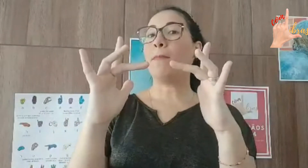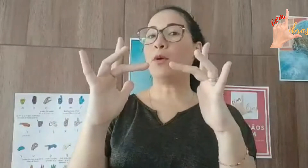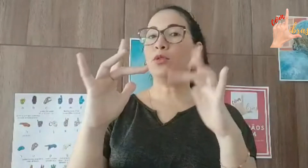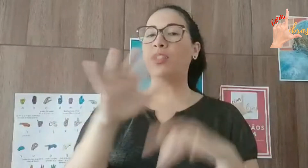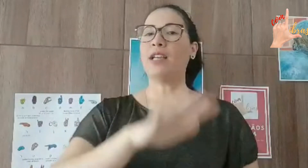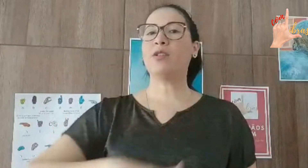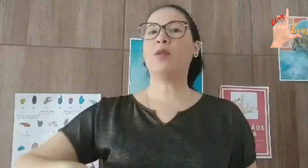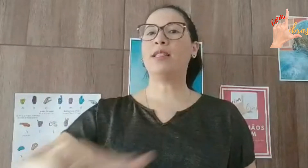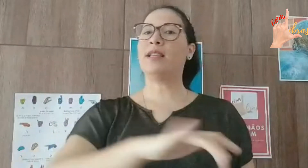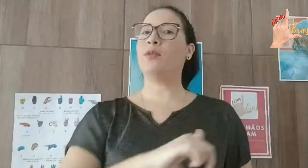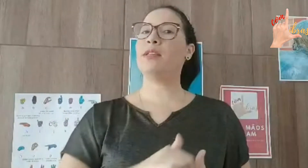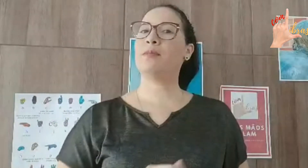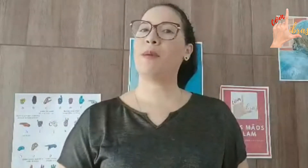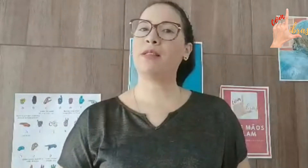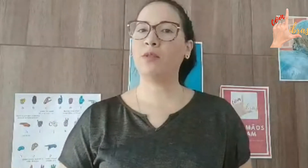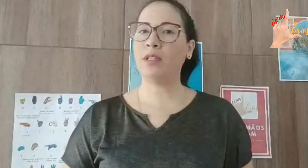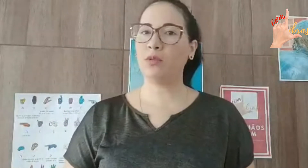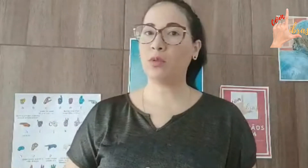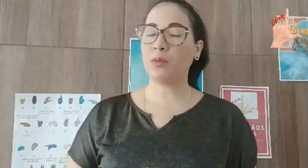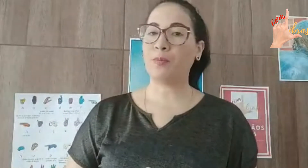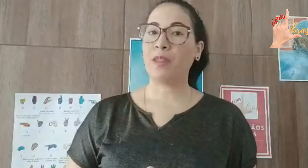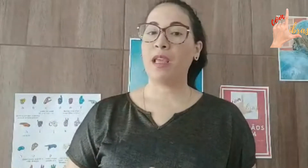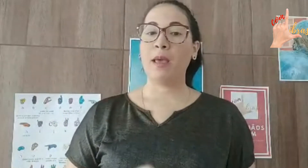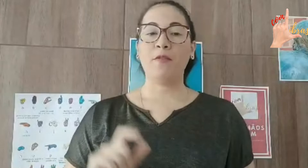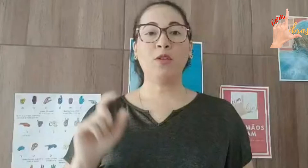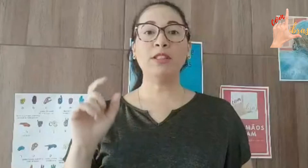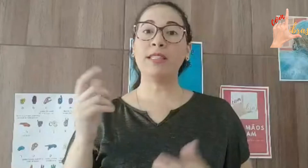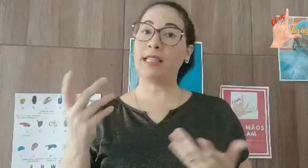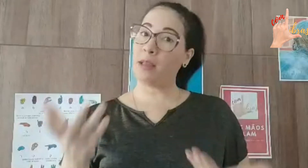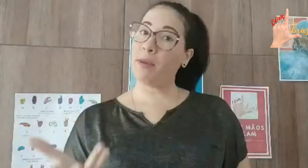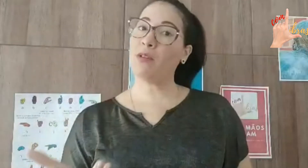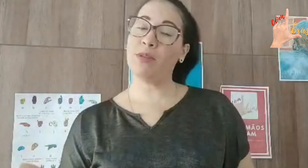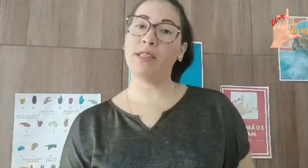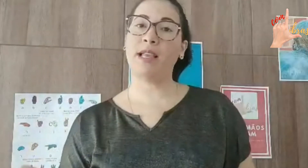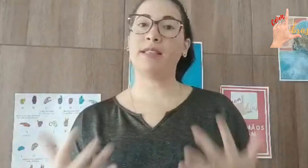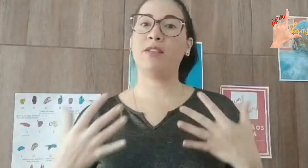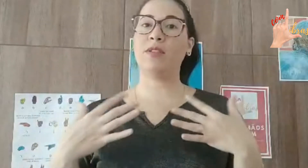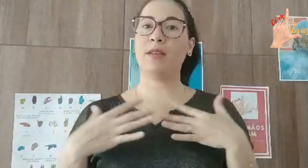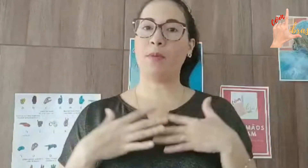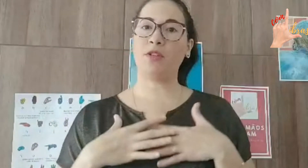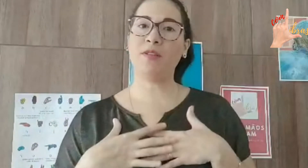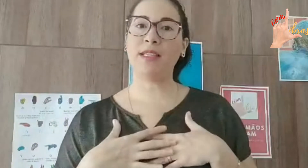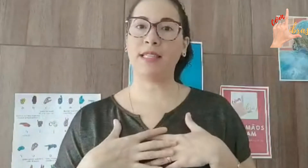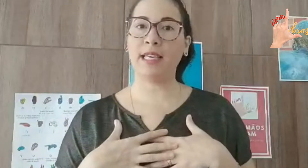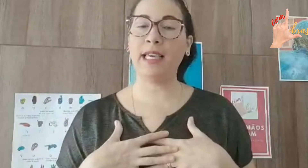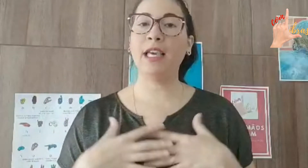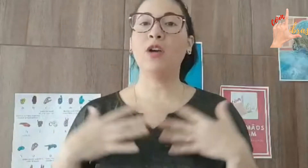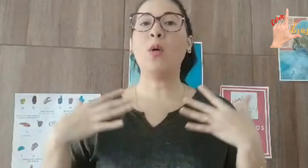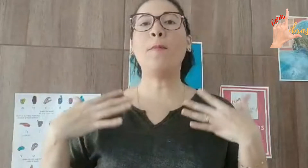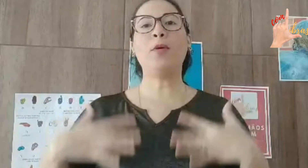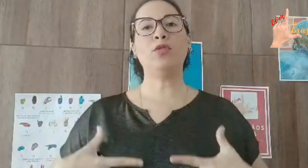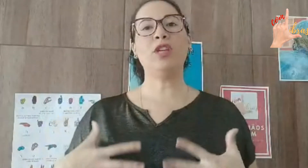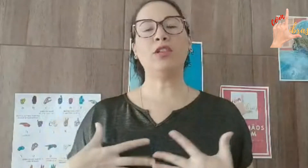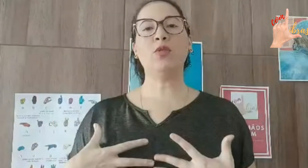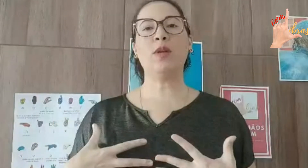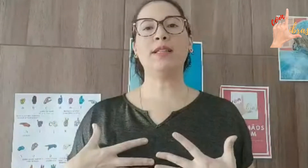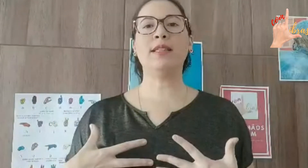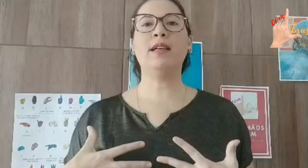Ponto de articulação, espaço neutro. Vou dizer também alguns sinais que você pode fazer com ponto de